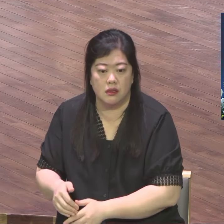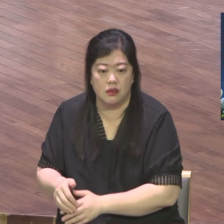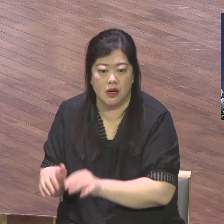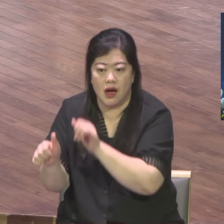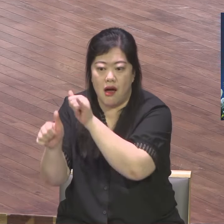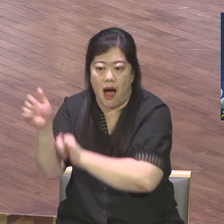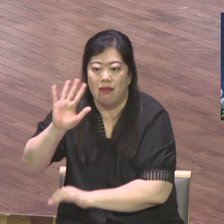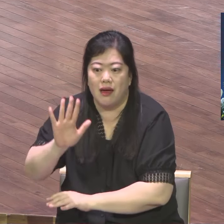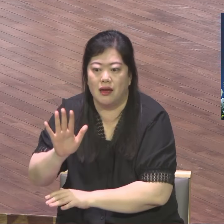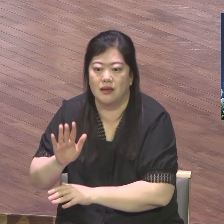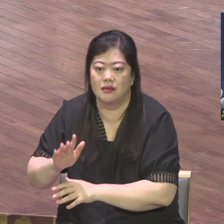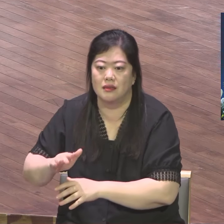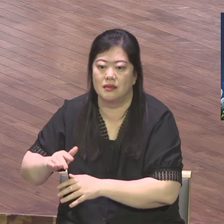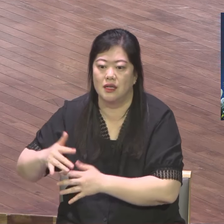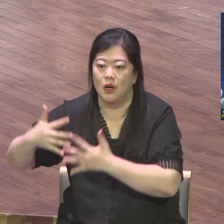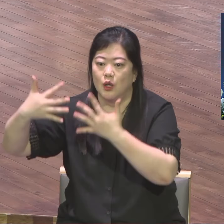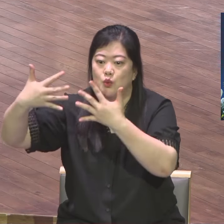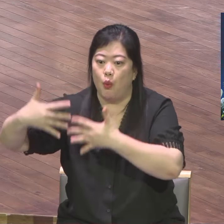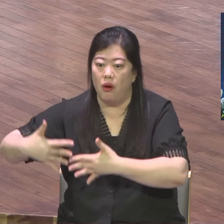서구도 남아야지.